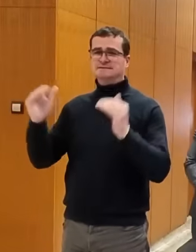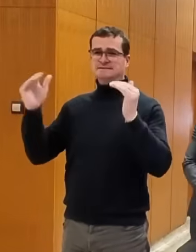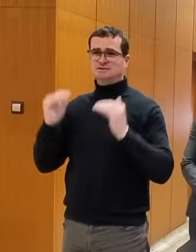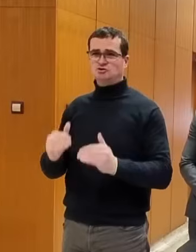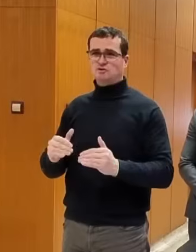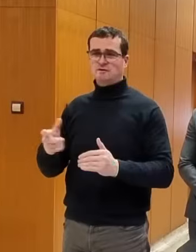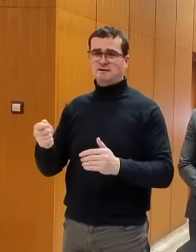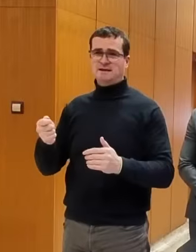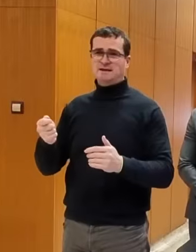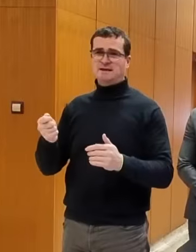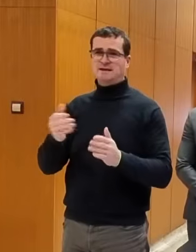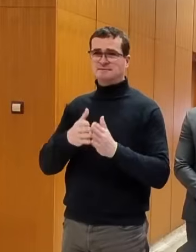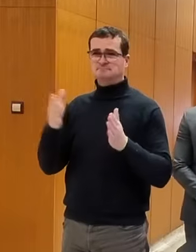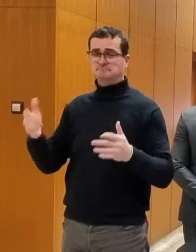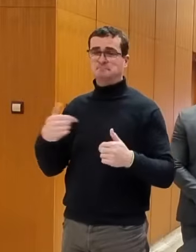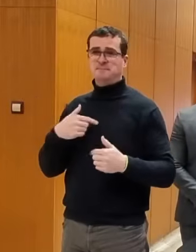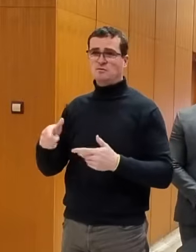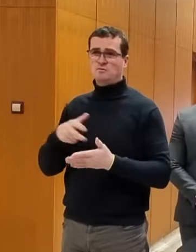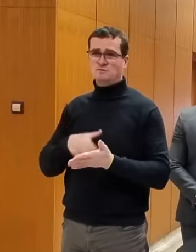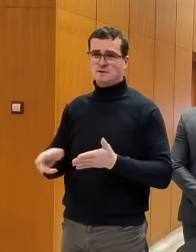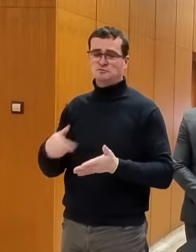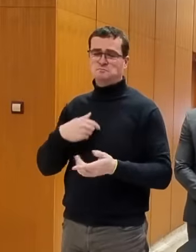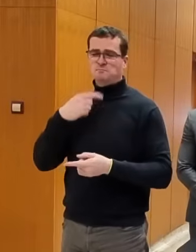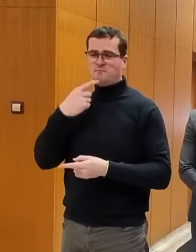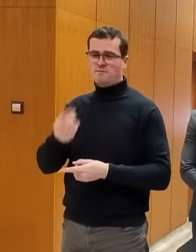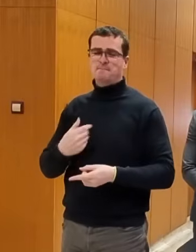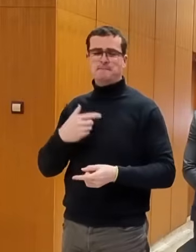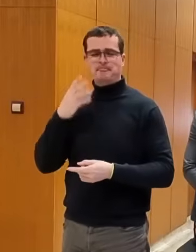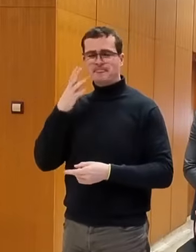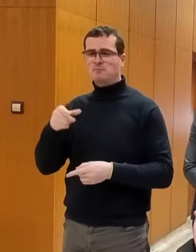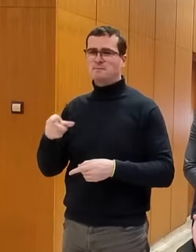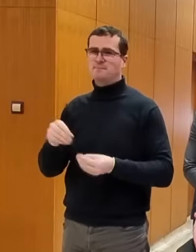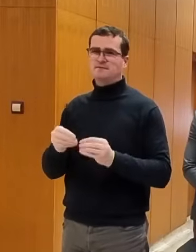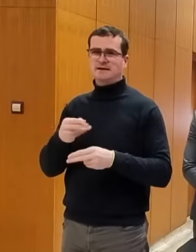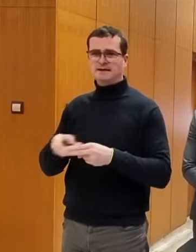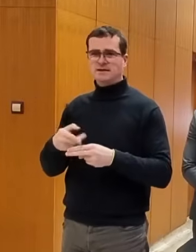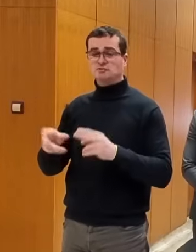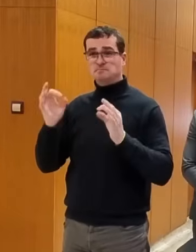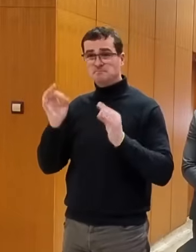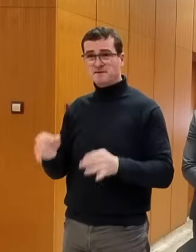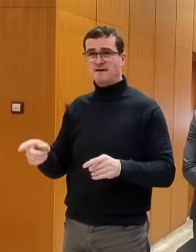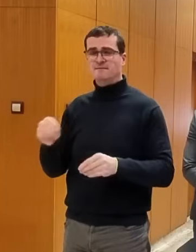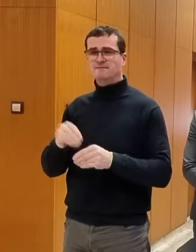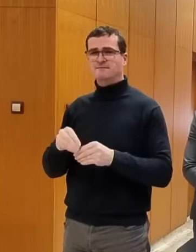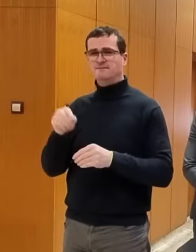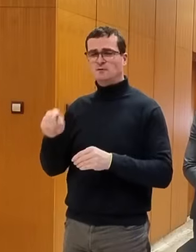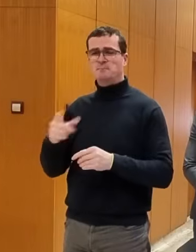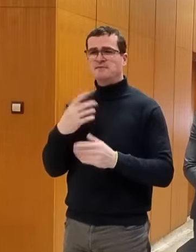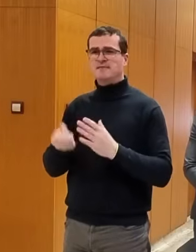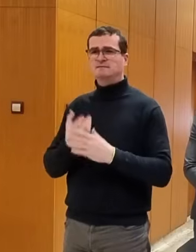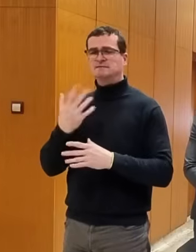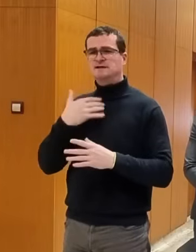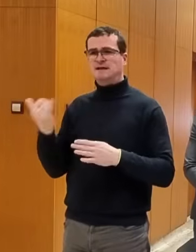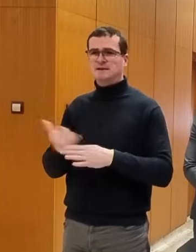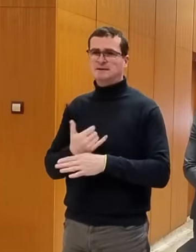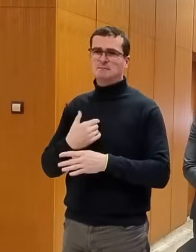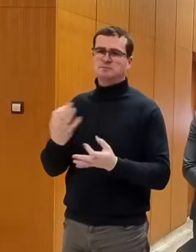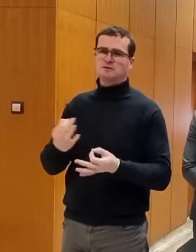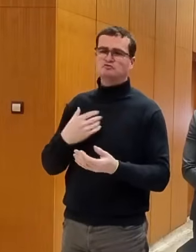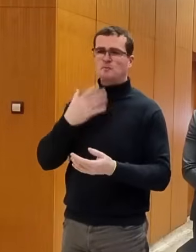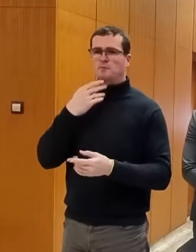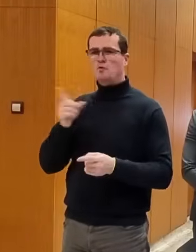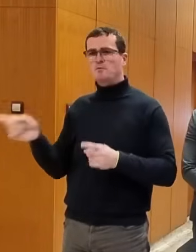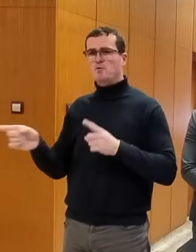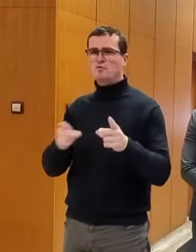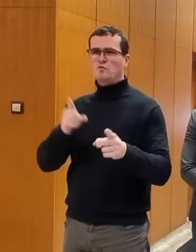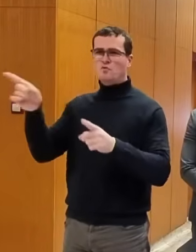znížených sadzieb. Do tohoto sme my nešli, povedali sme jednoznačne, že nebudeme takéto veci riešiť práve z toho titulu, aby tu nevznikli nejaké pochybnosti, že v prospech